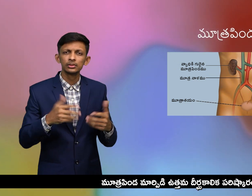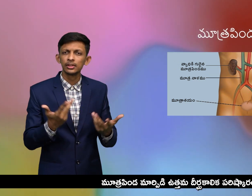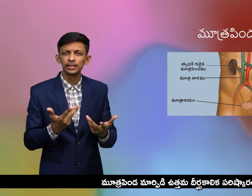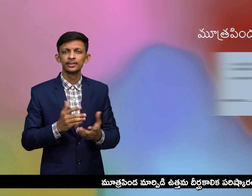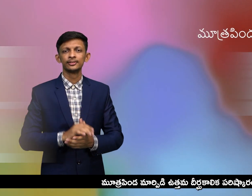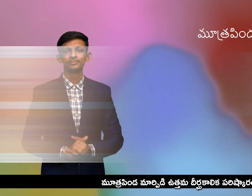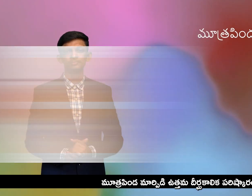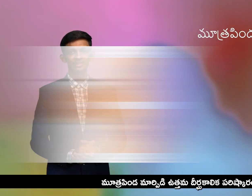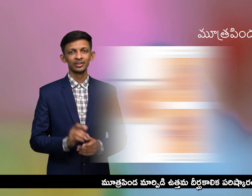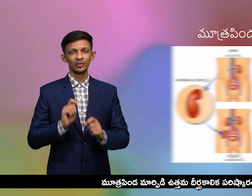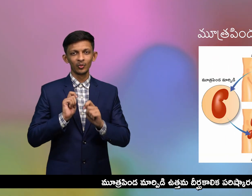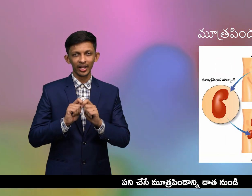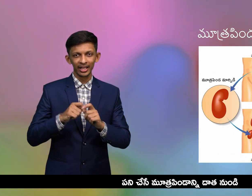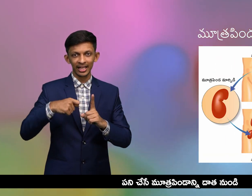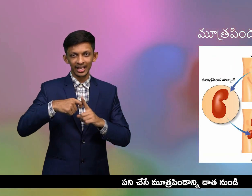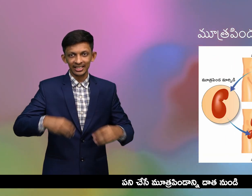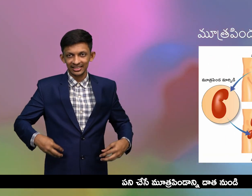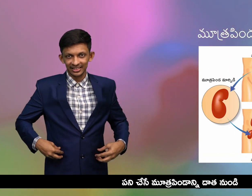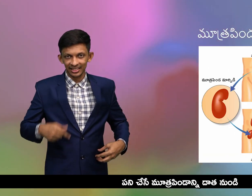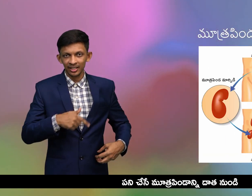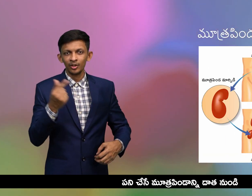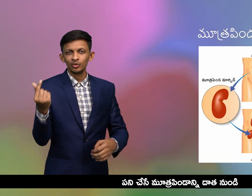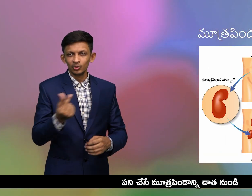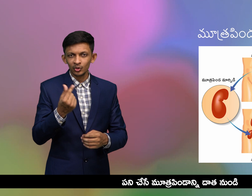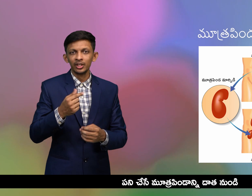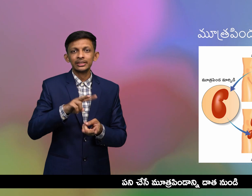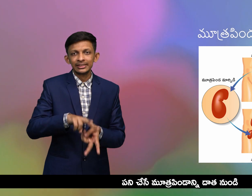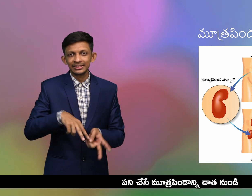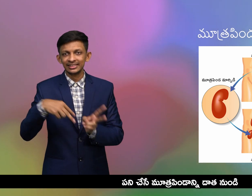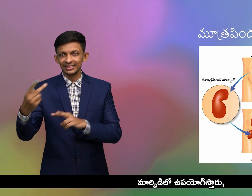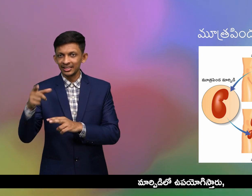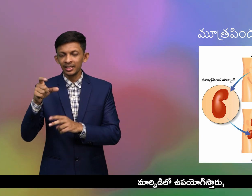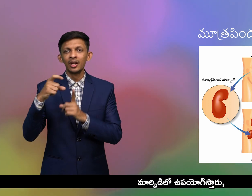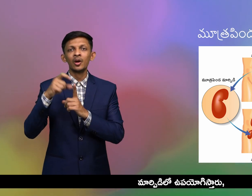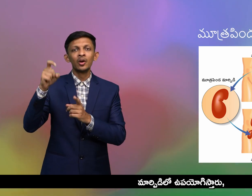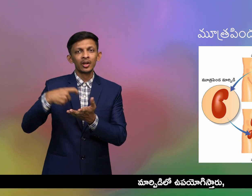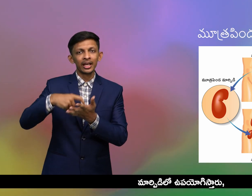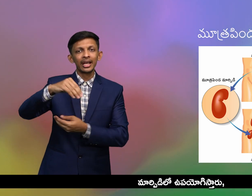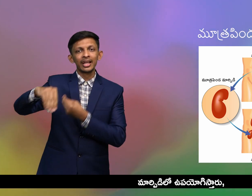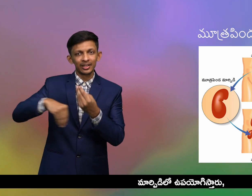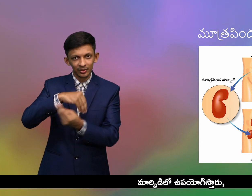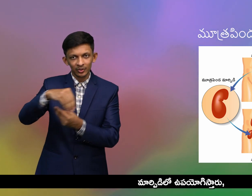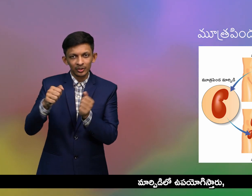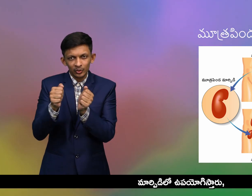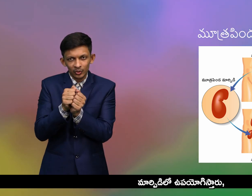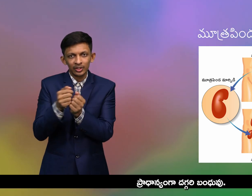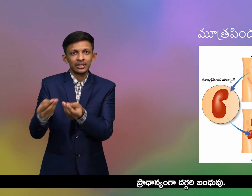దీర్ఘకాలిక పరిష్కారం. పనిచేసే మూత్రపిండాన్ని దాత నుండి మార్పిడిలో ఉపయోగిస్తారు.